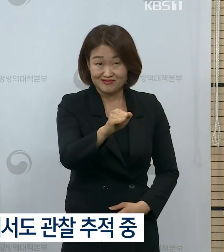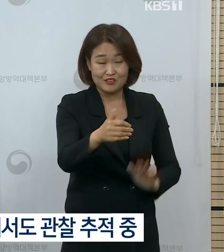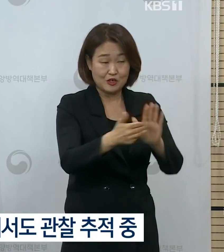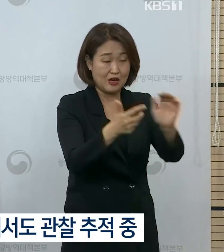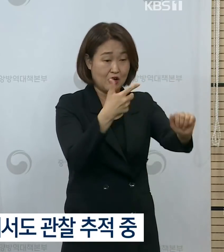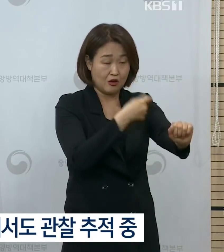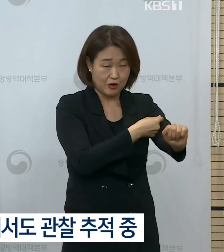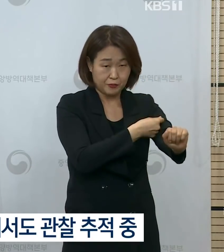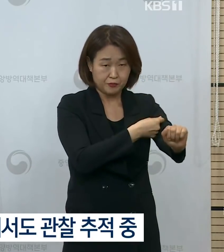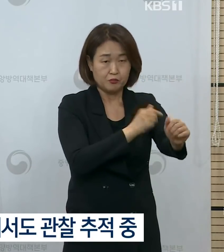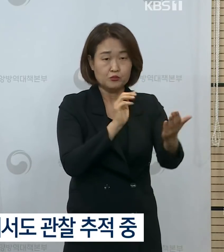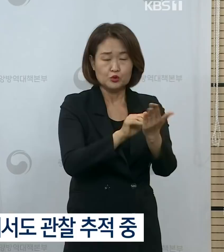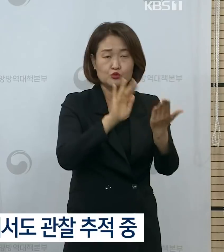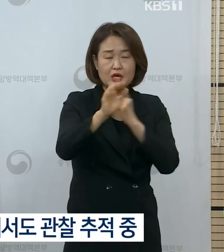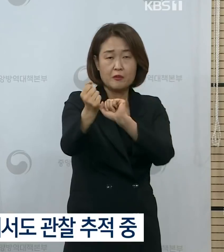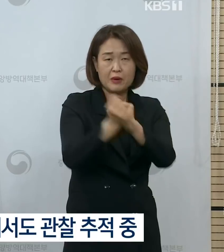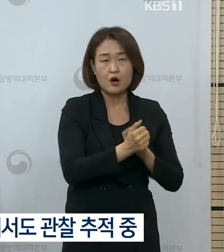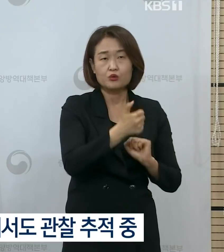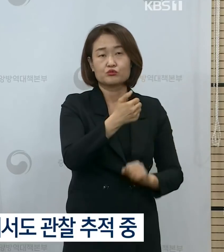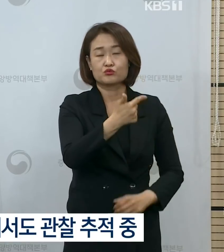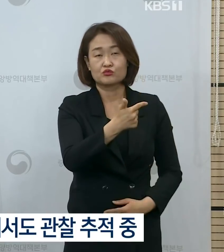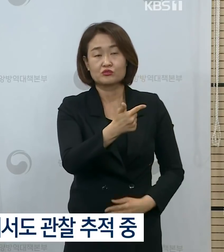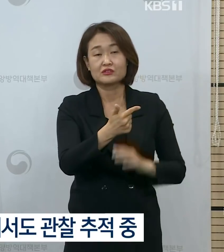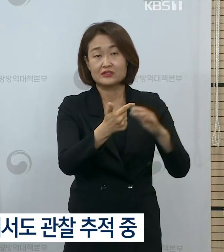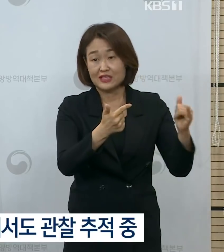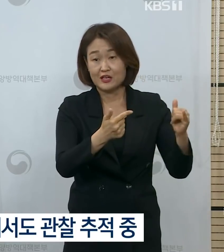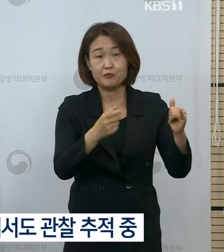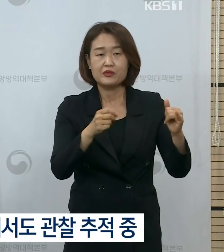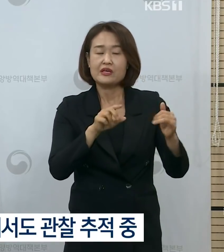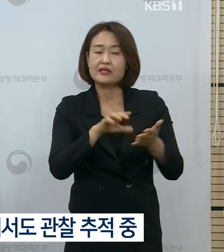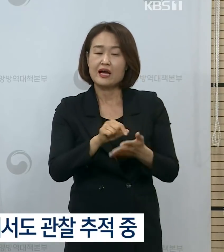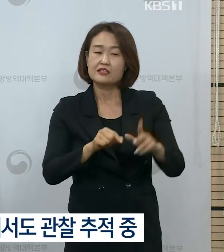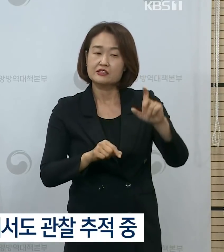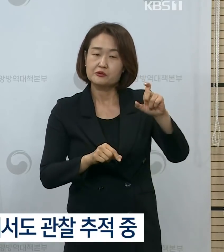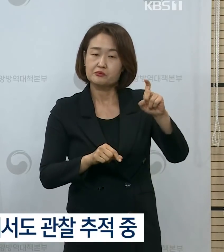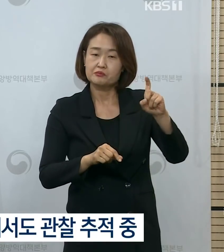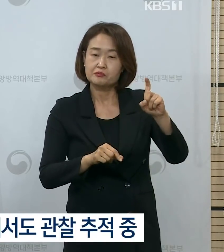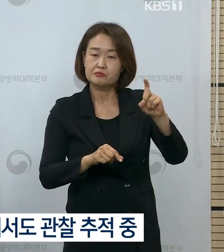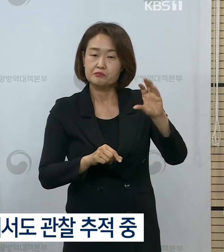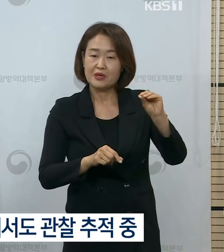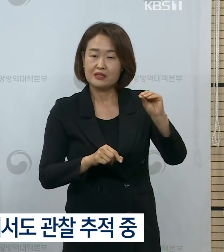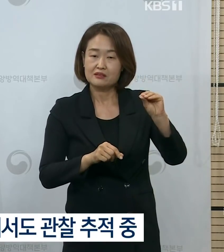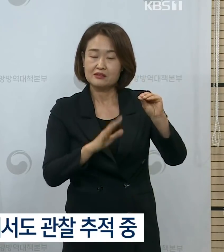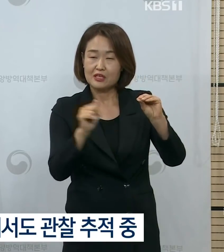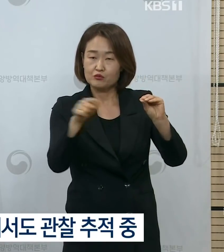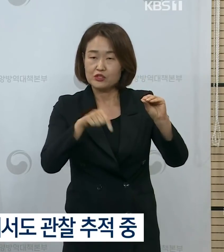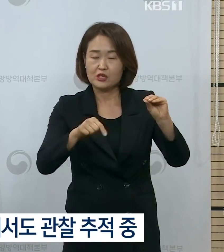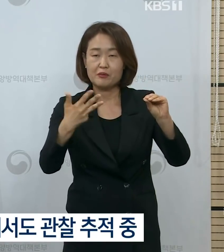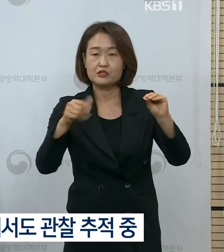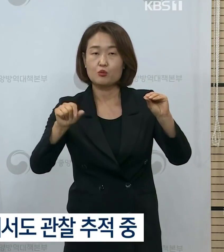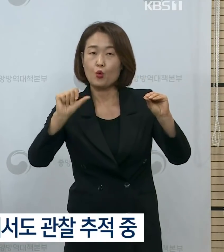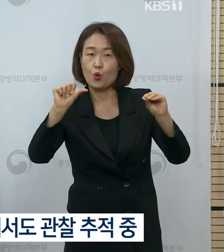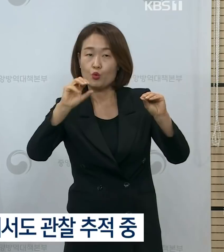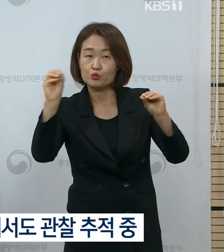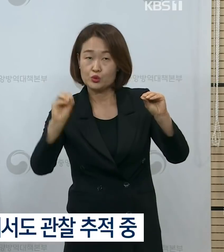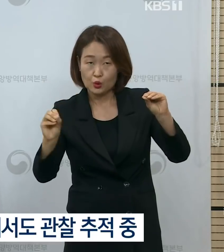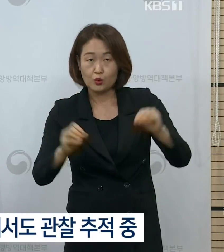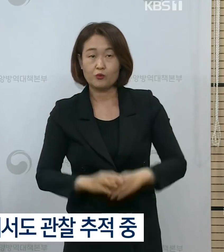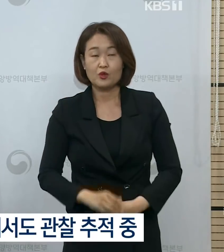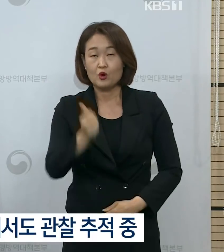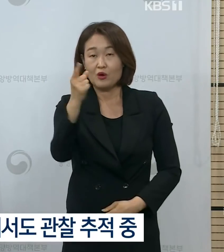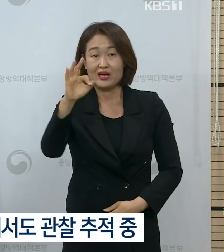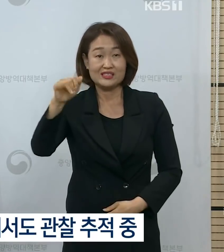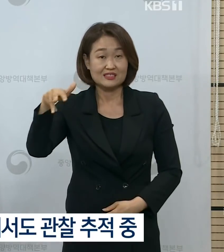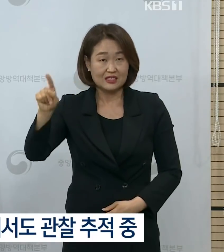후에 확진자가 56명, 인구 접종자 10만 명당 8.5명이었고 화이자 백신 접종 후에 확진자는